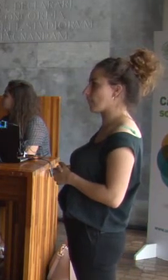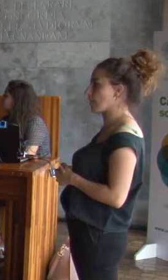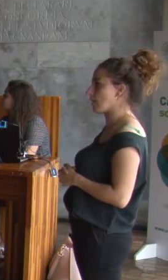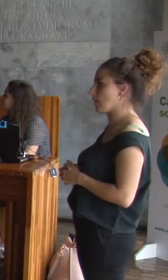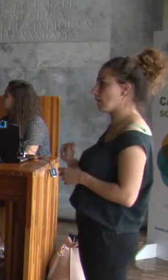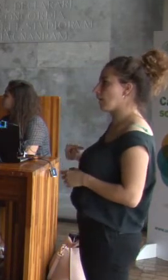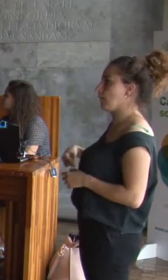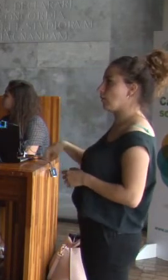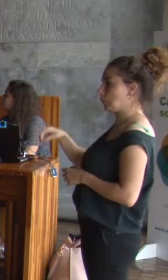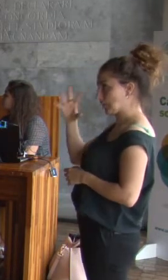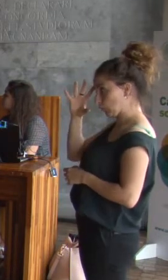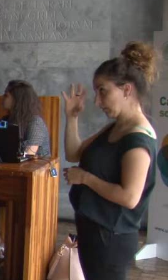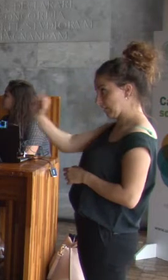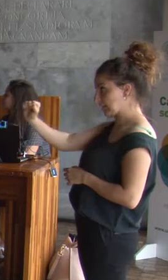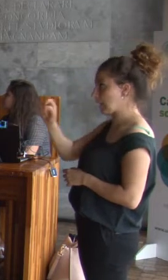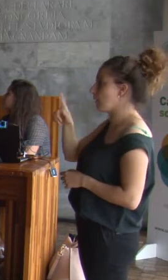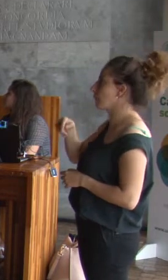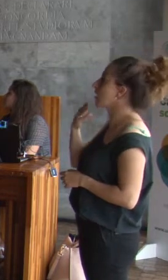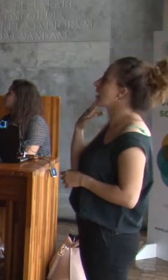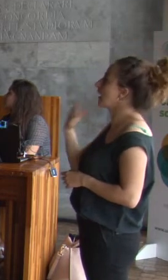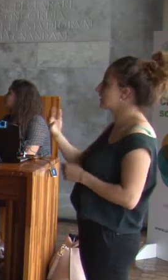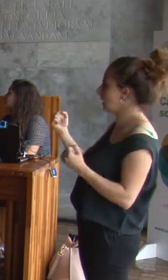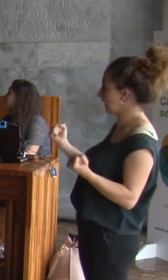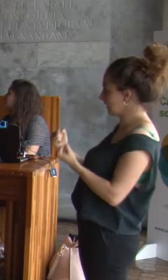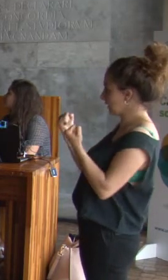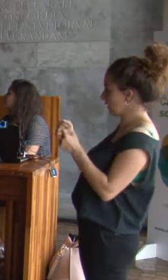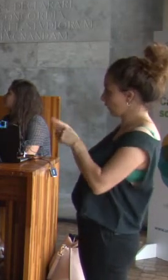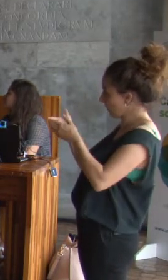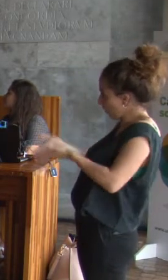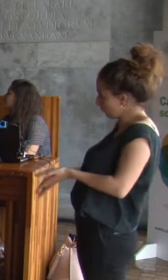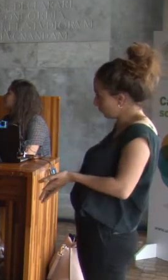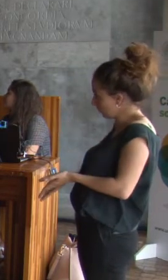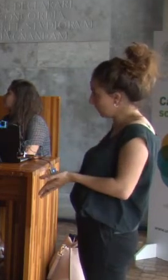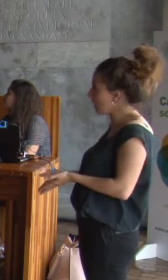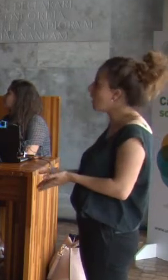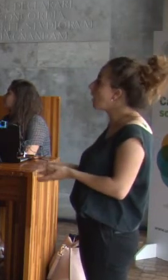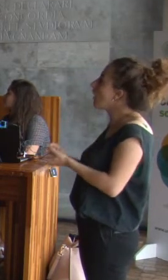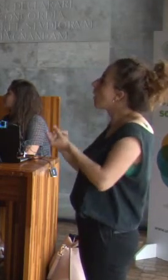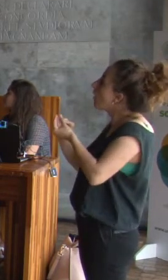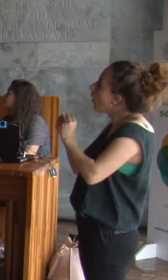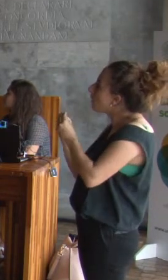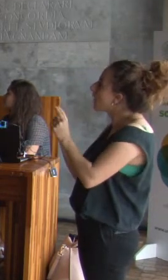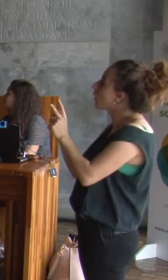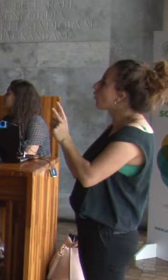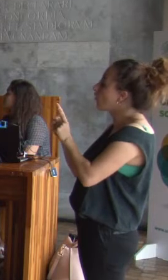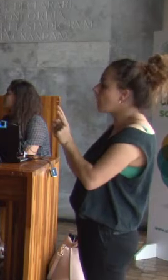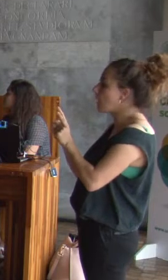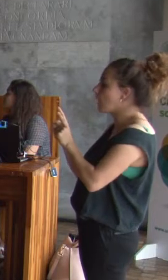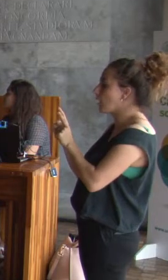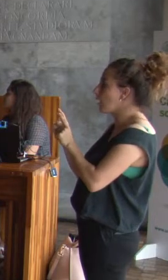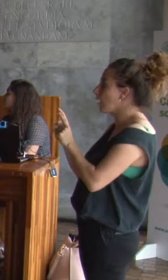La nostra università, anche attraverso iniziative come quella di oggi, opera come agente quindi di cambiamento